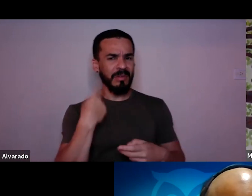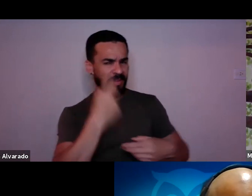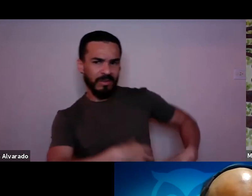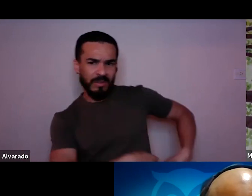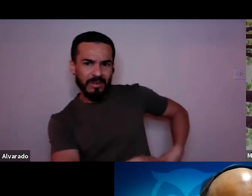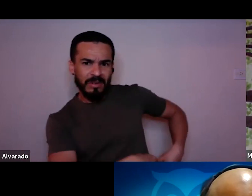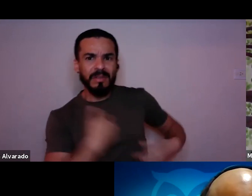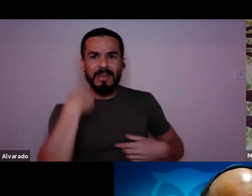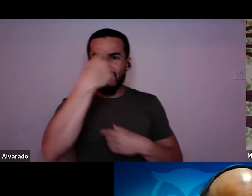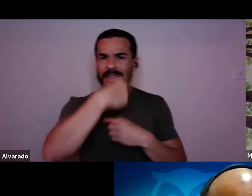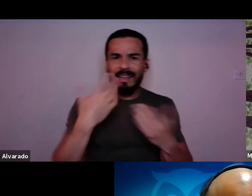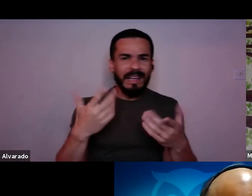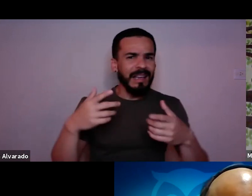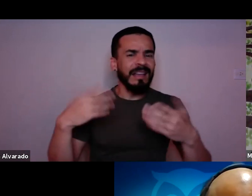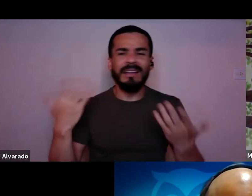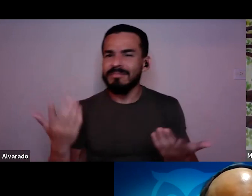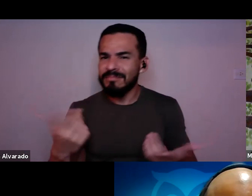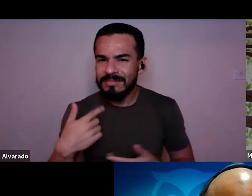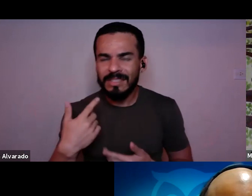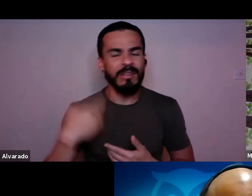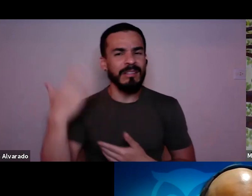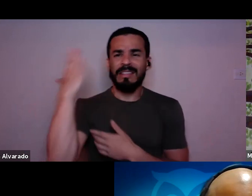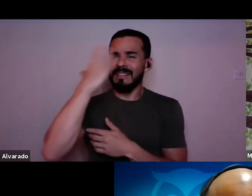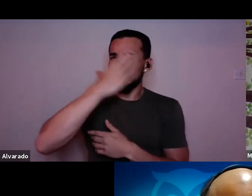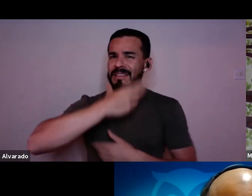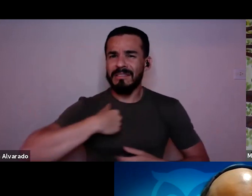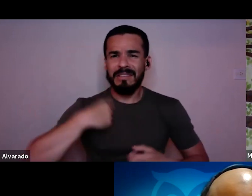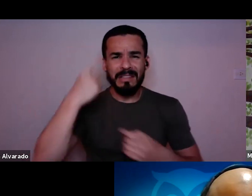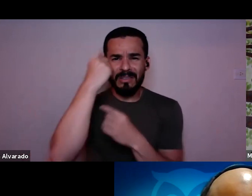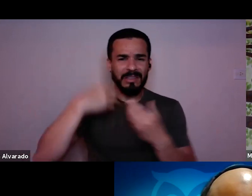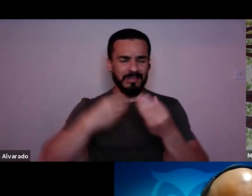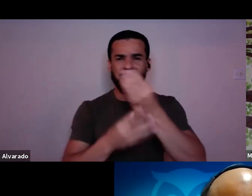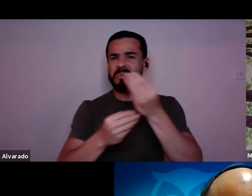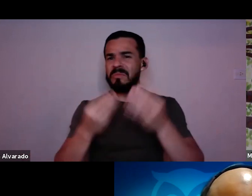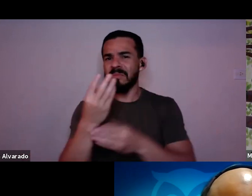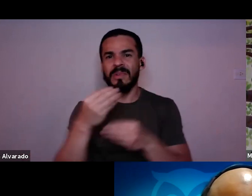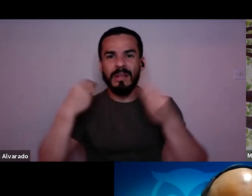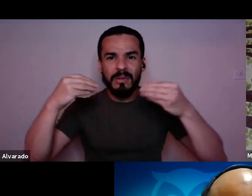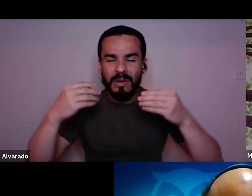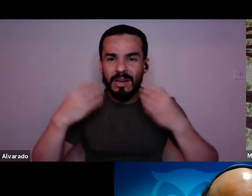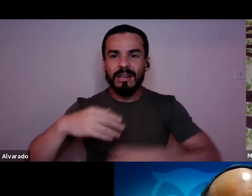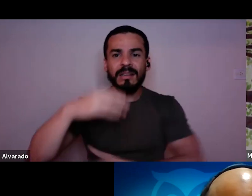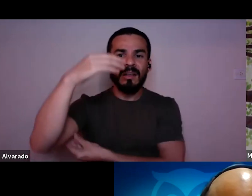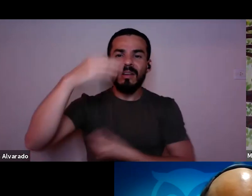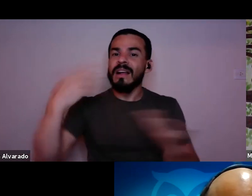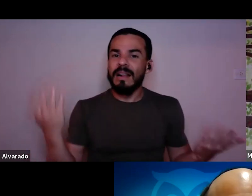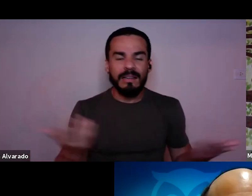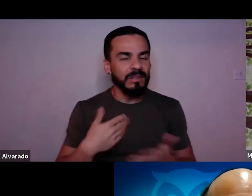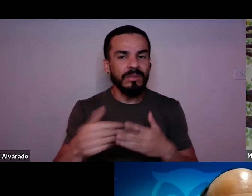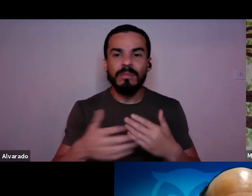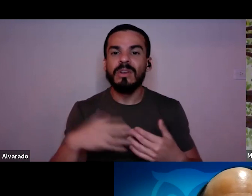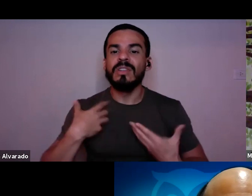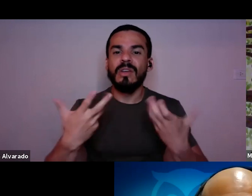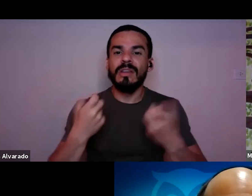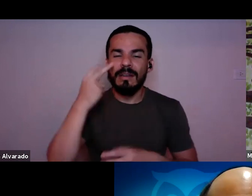voy a cara de papaya me diga divina Y soñada aunque cuelgue lo que cuelgue es caiga Lo que caiga quiero que